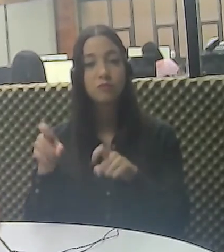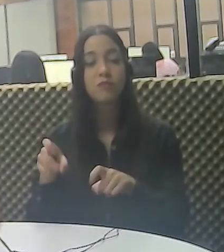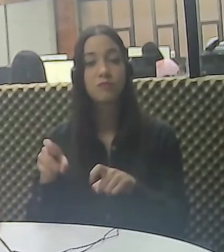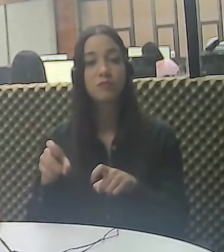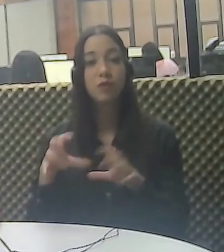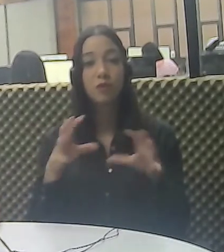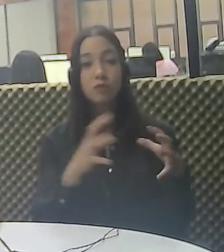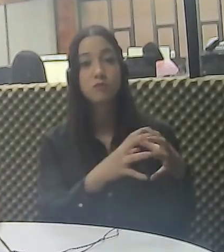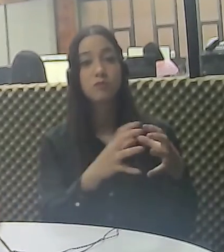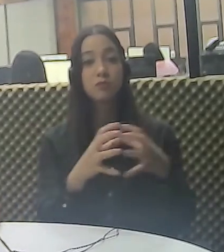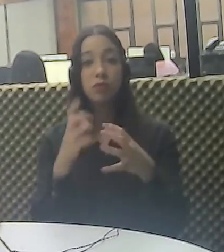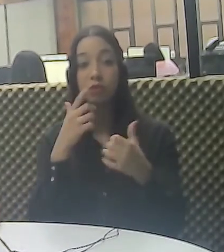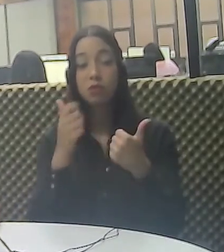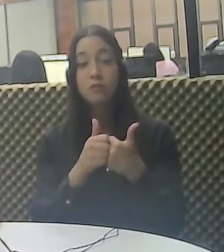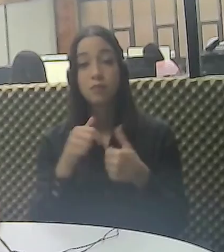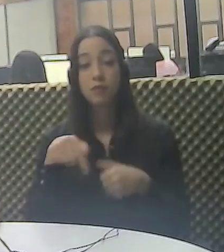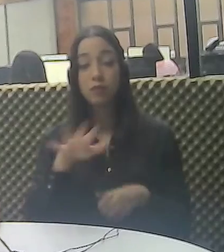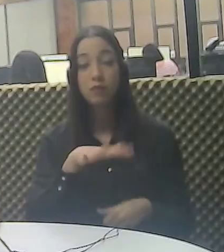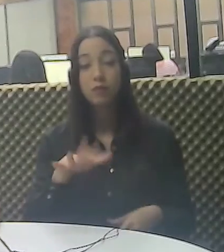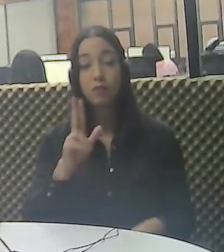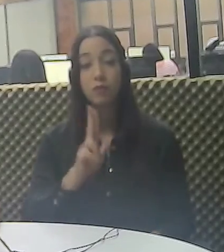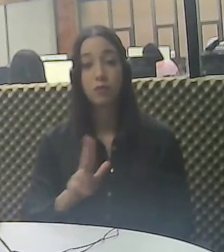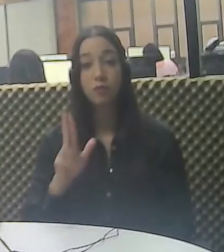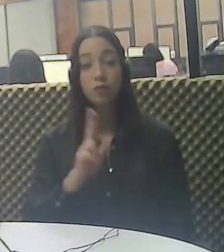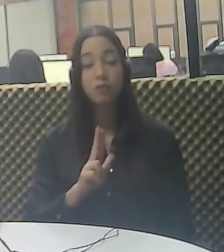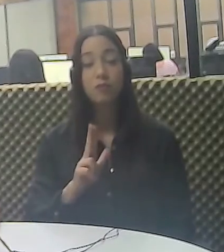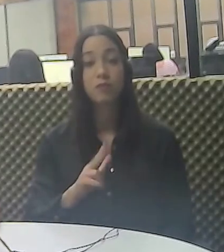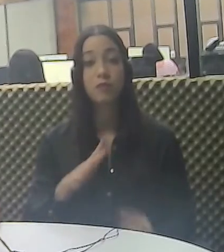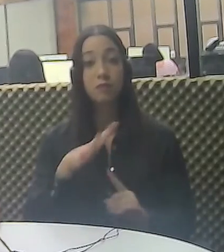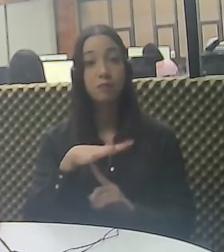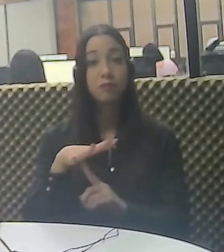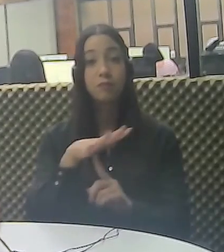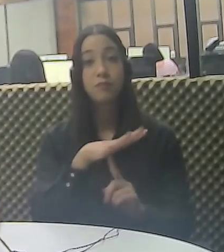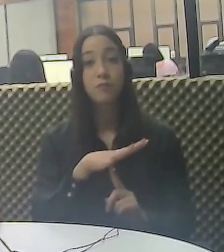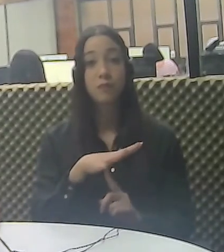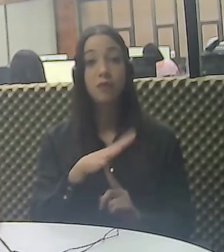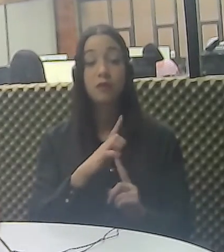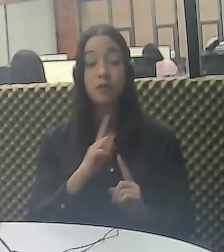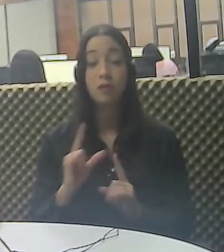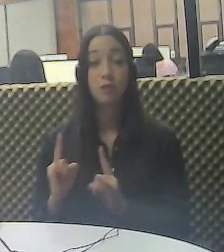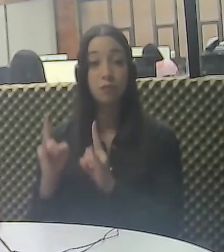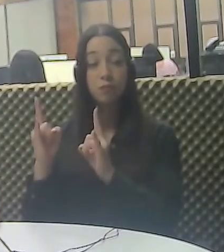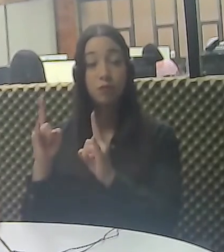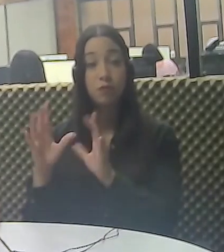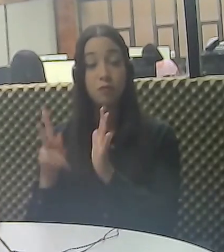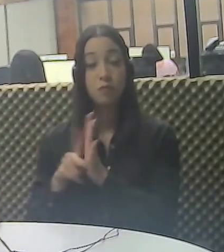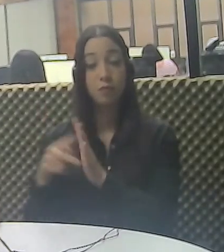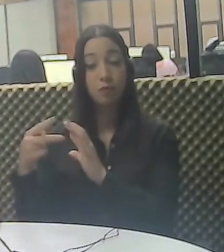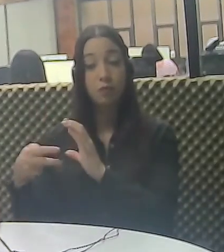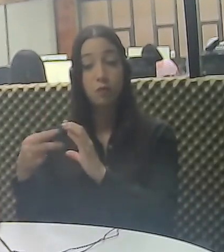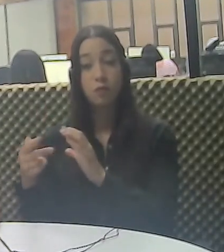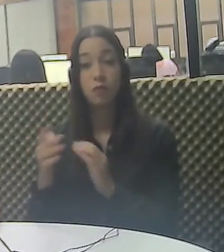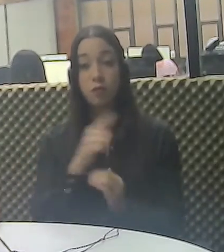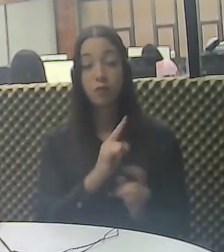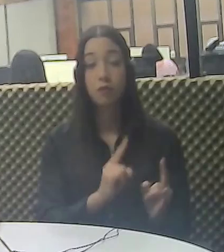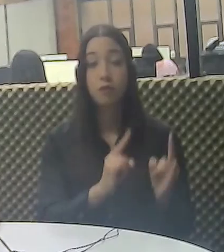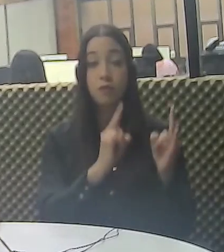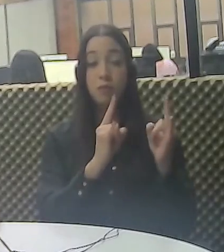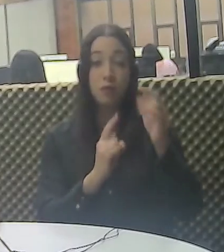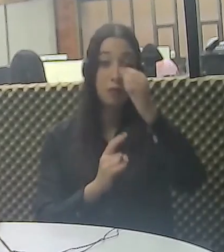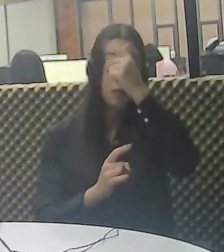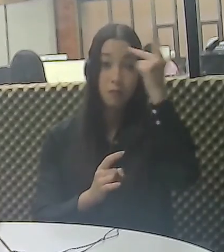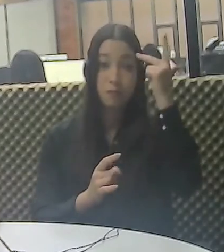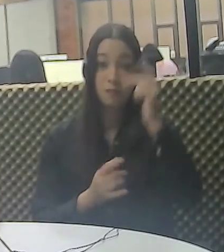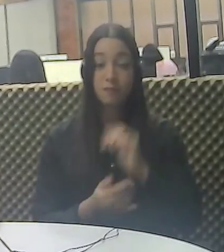por comunidades da região as barracas com os produtos caseiros ficam entre os prédios do centro administrativo e da Câmara